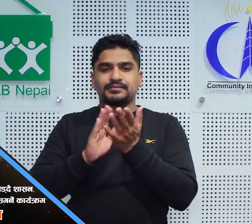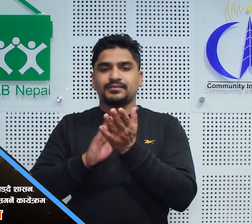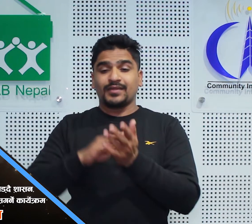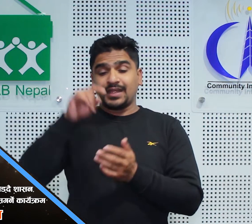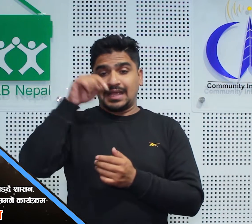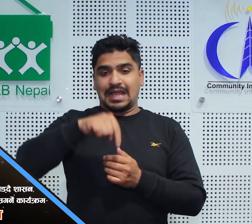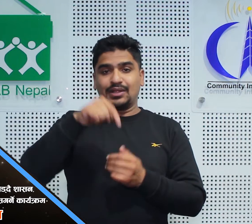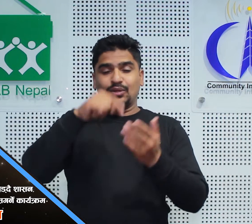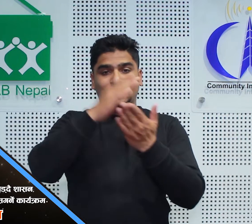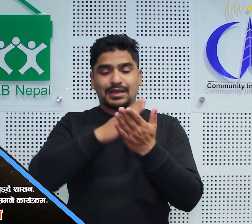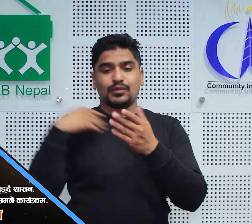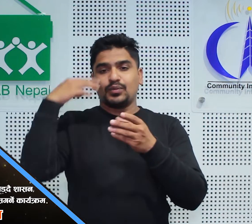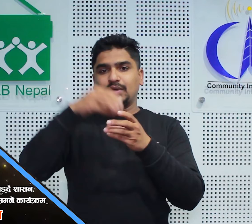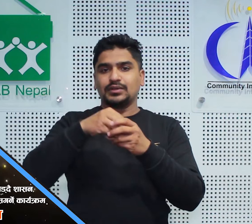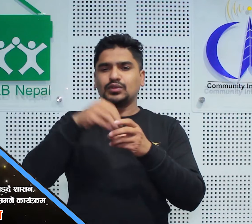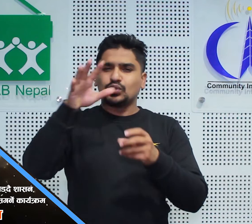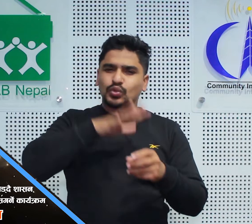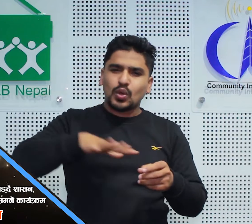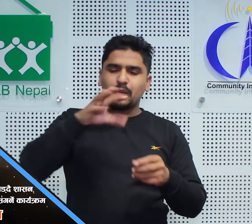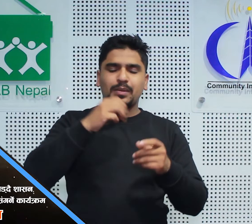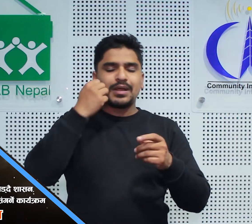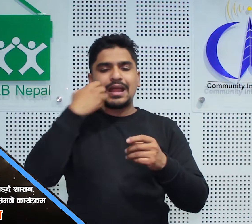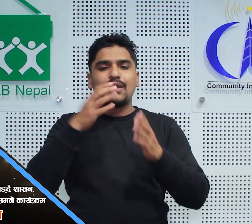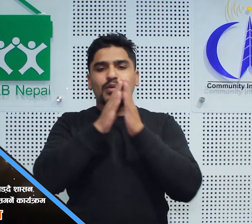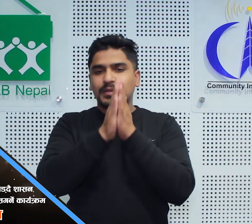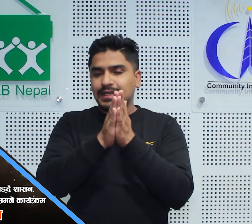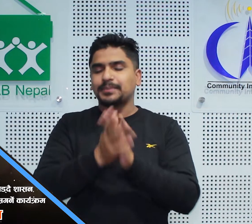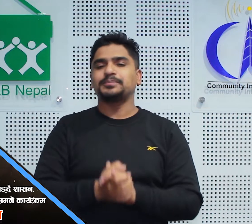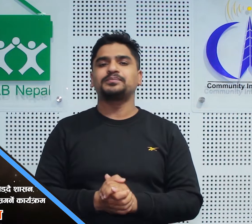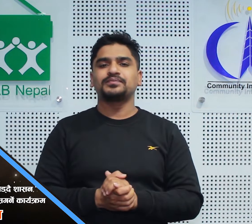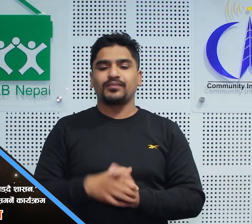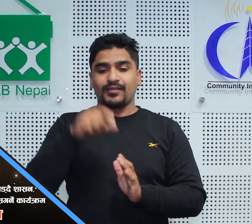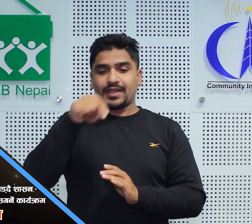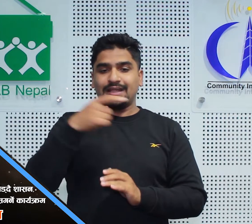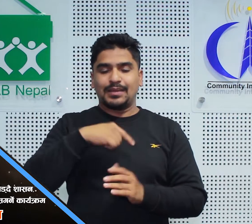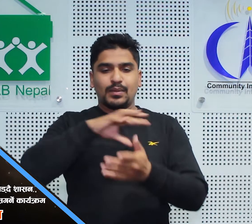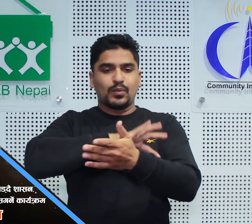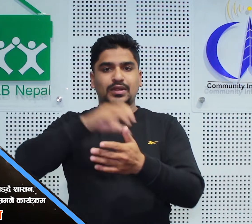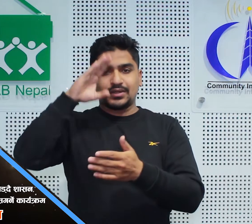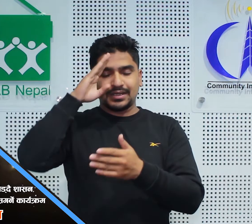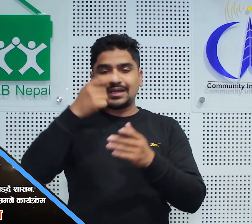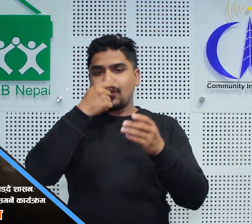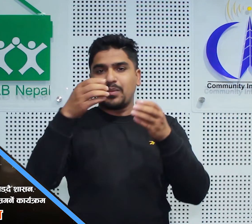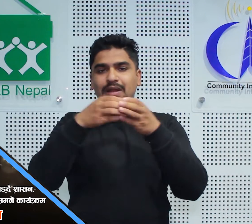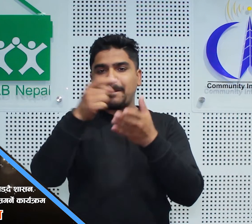आजको कार्यक्रममा उपस्थित हुनुभएका सबैमा न्यानो नमस्कार। आज हामी प्रदेश सरकार र गाउँपालिका बीचको